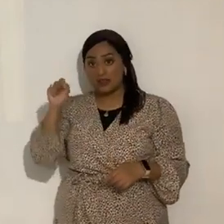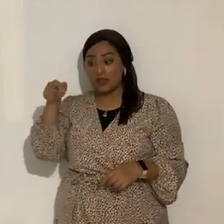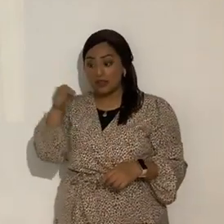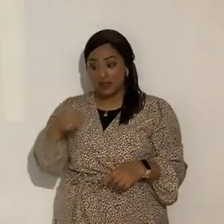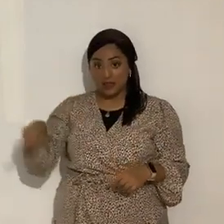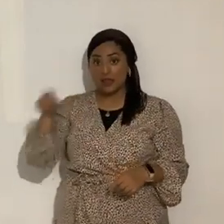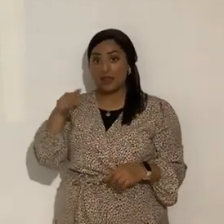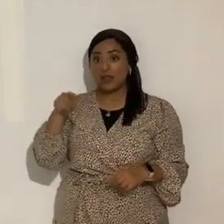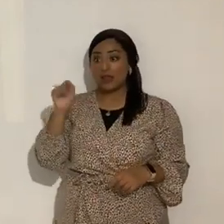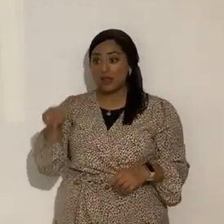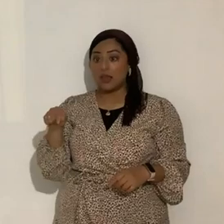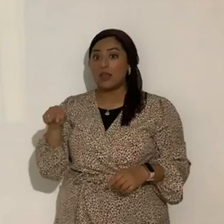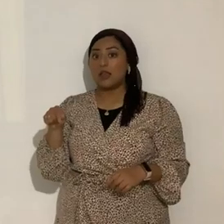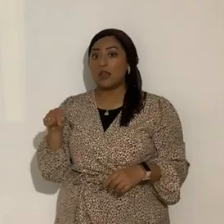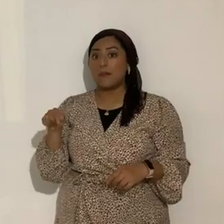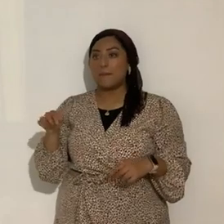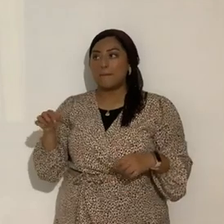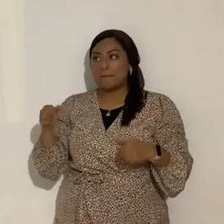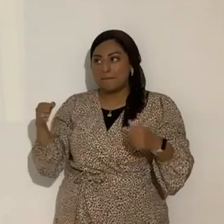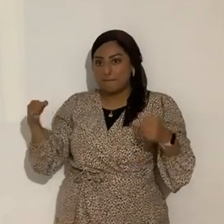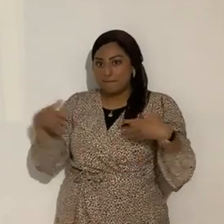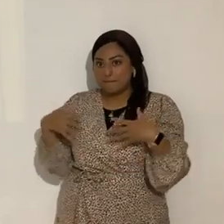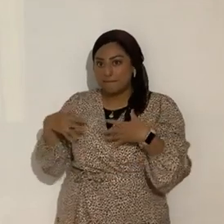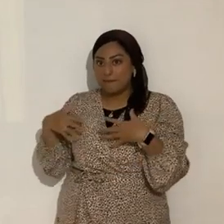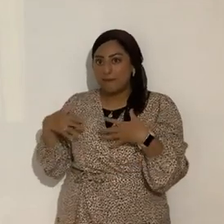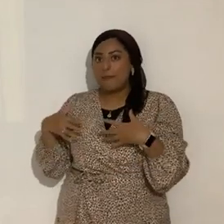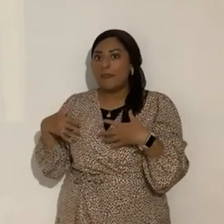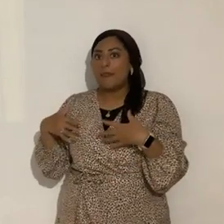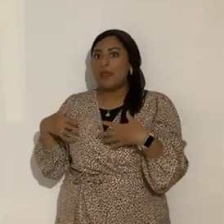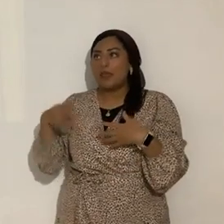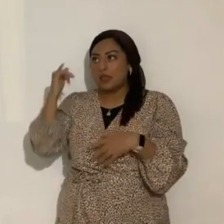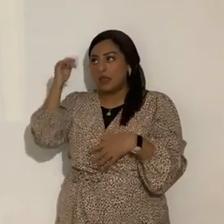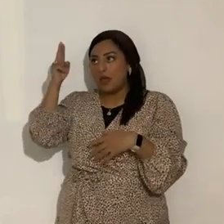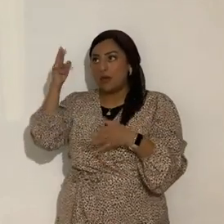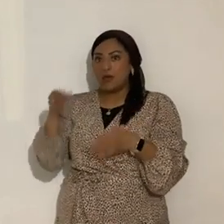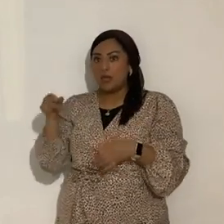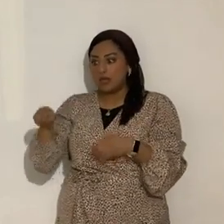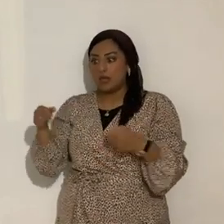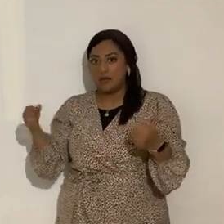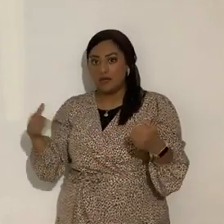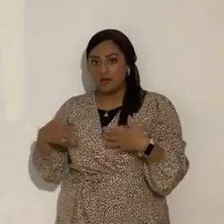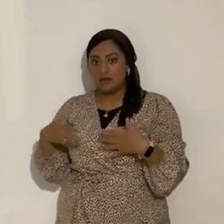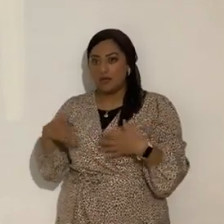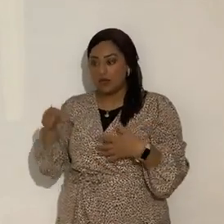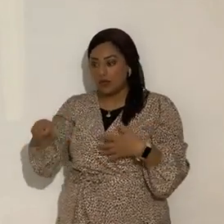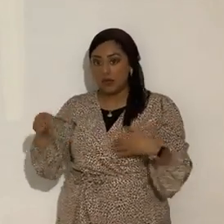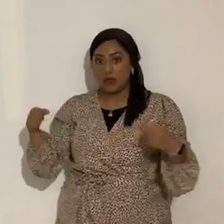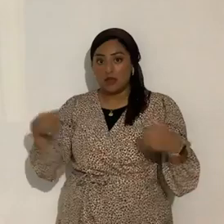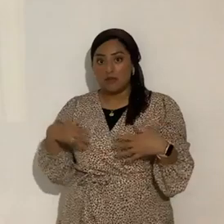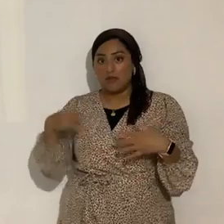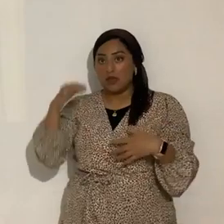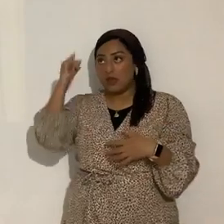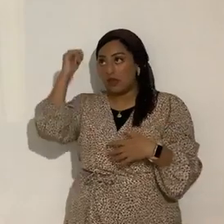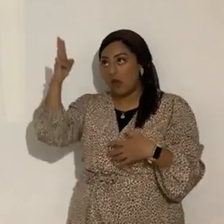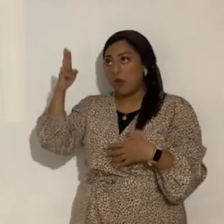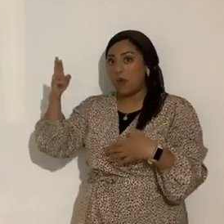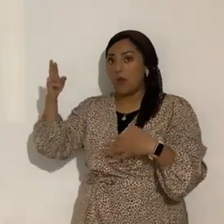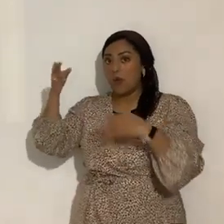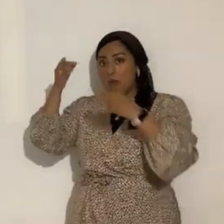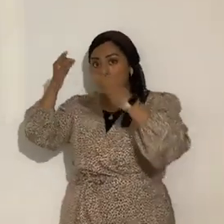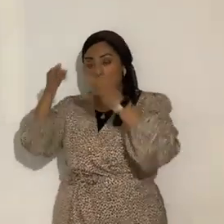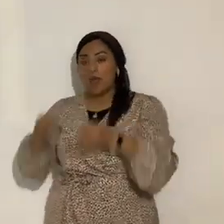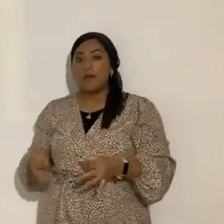ese teme a la voluntad de Yahweh, no a su propia voluntad. Vean la